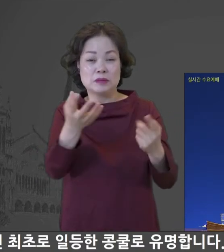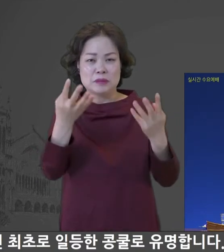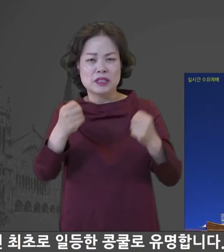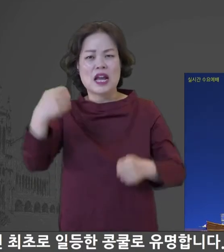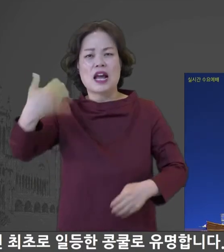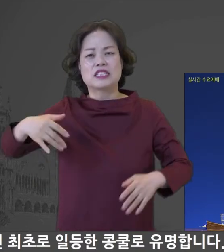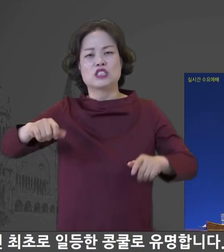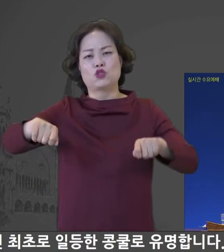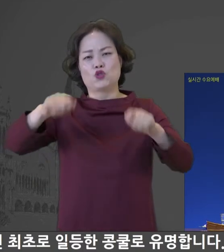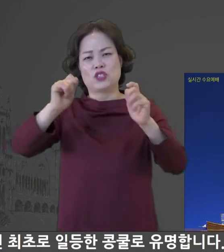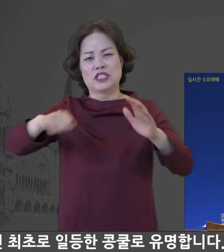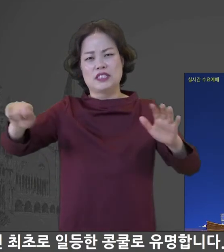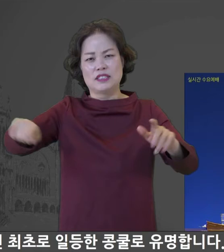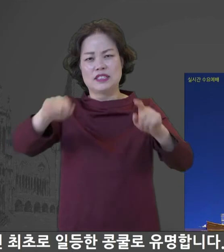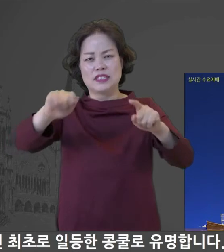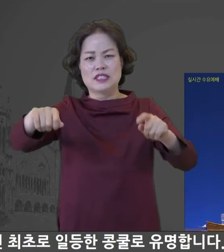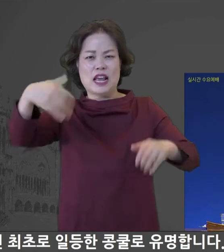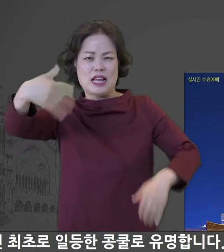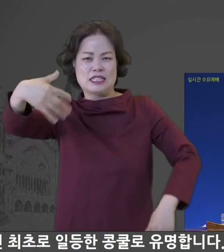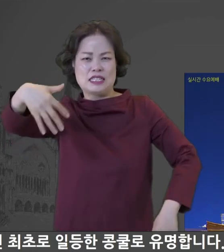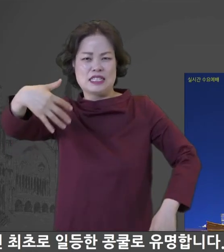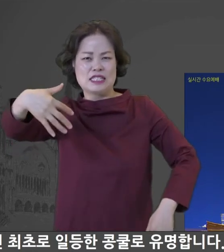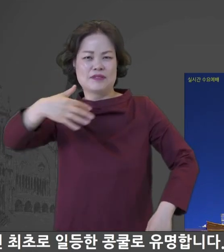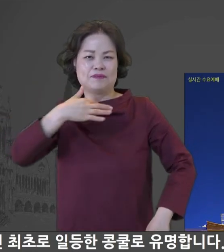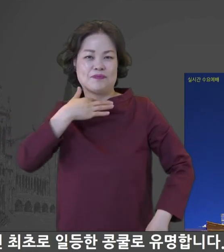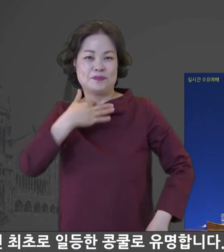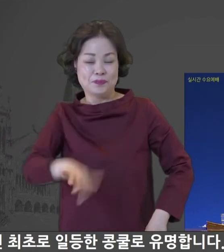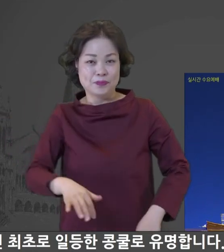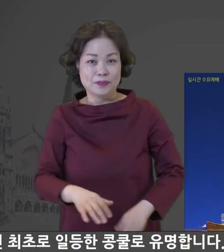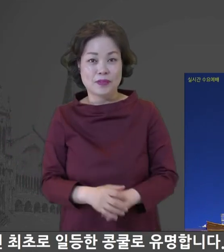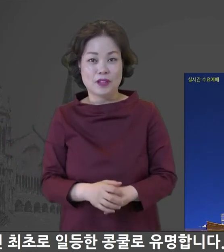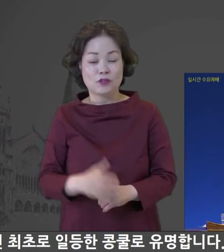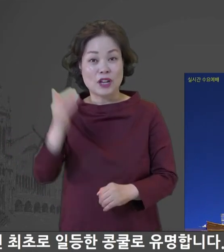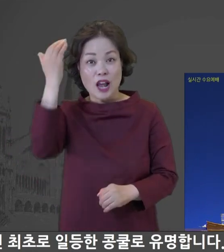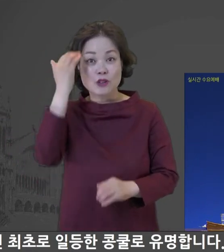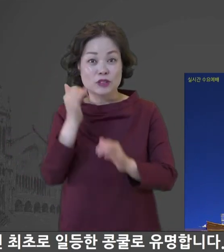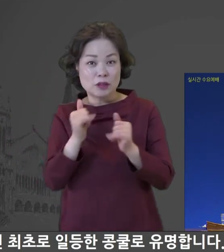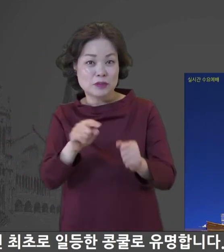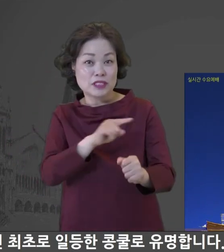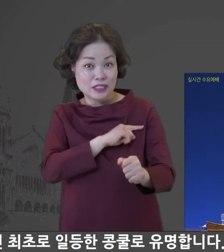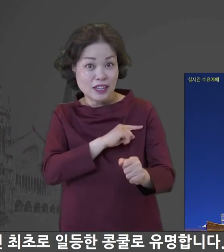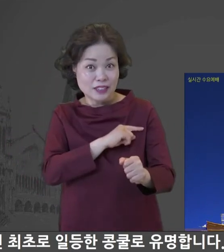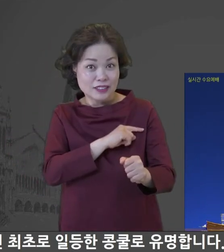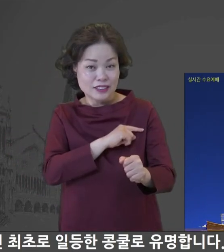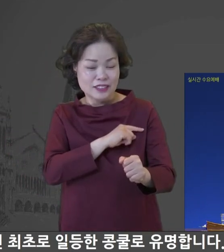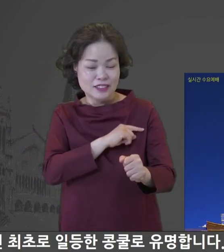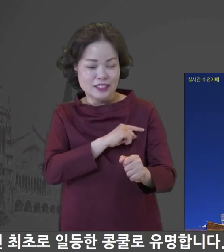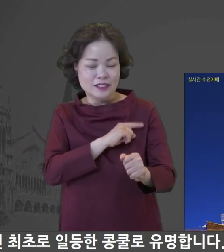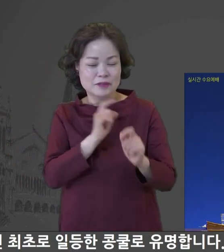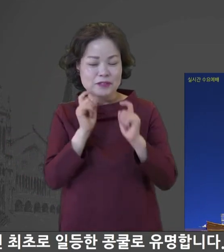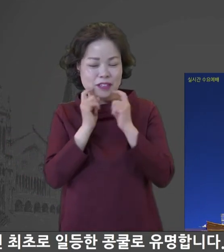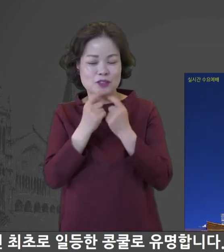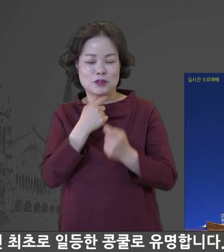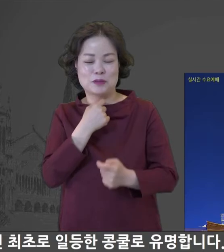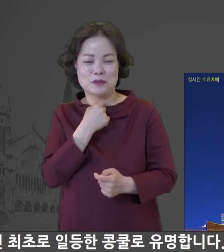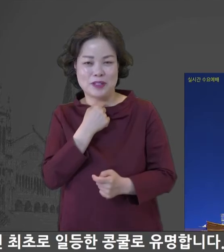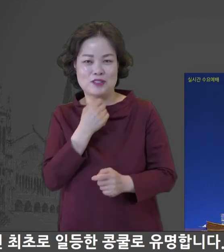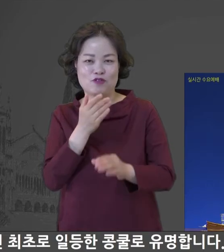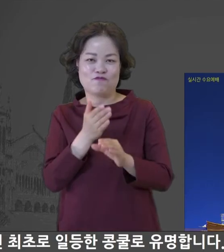아직 지휘는 아직 1등이 나오지 않고 있습니다. 하루속히 한국 사람이 1등할 수 있기를 개인적으로 바라고